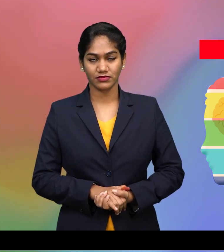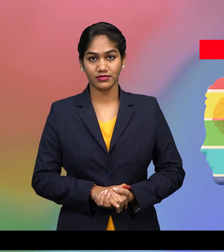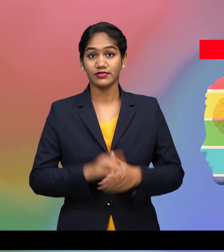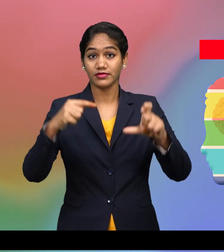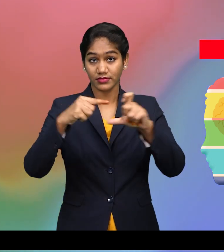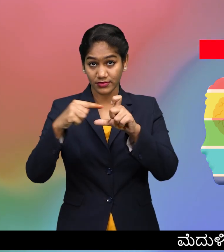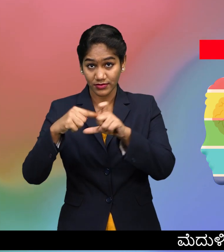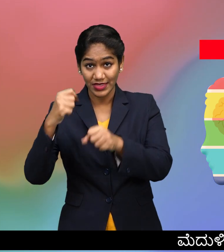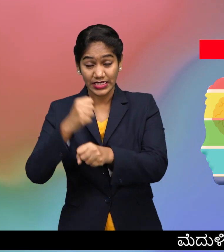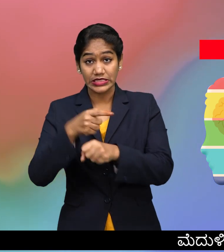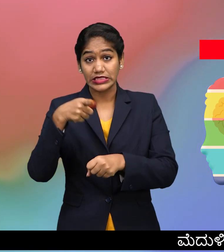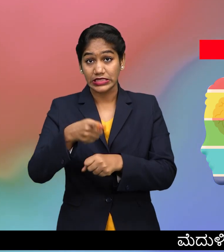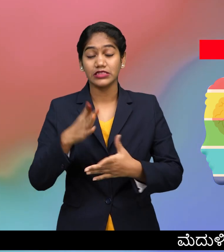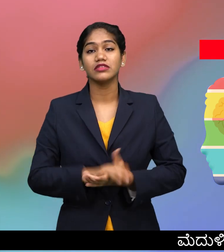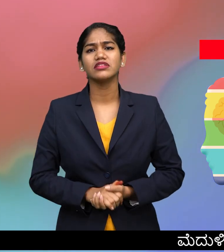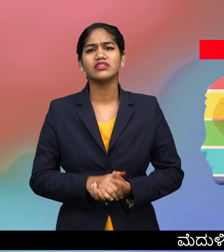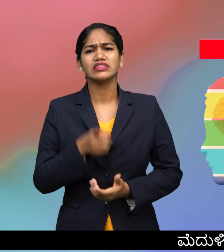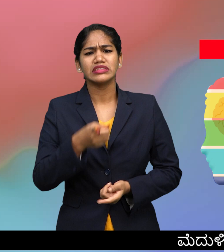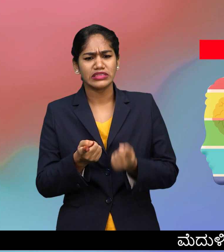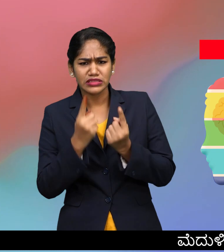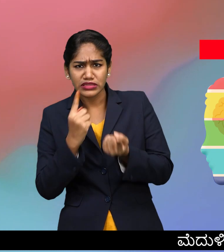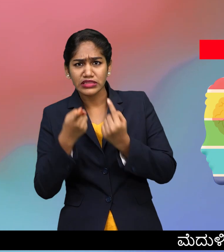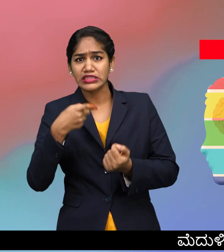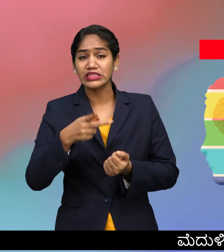ಇಇಜಿ ಮೆದುಳಿನ ತರಂಗಗಳಲ್ಲಿನ